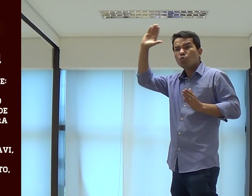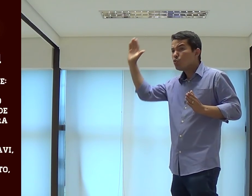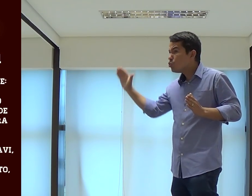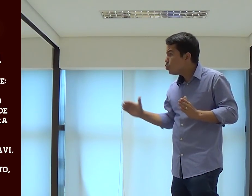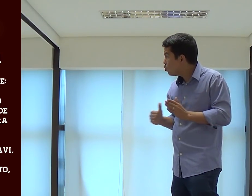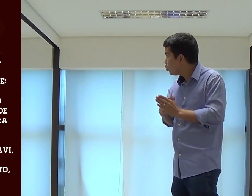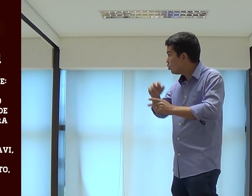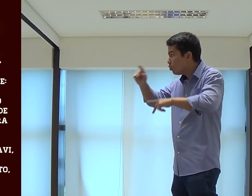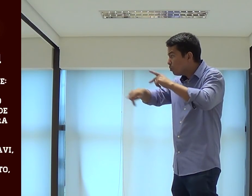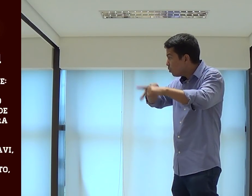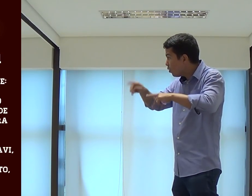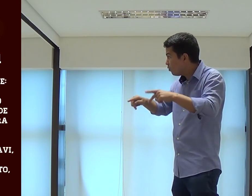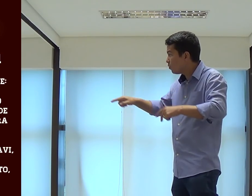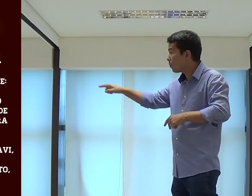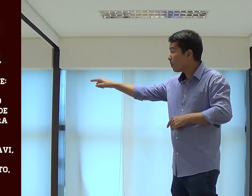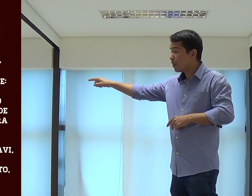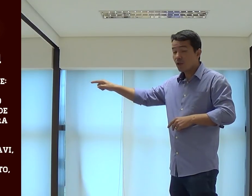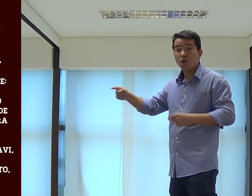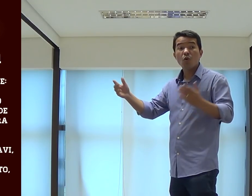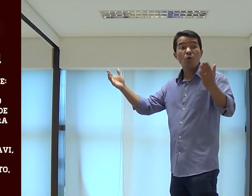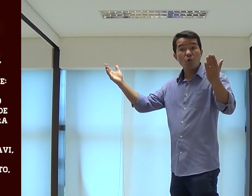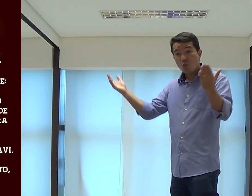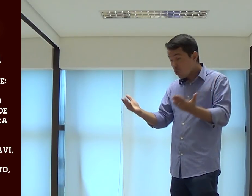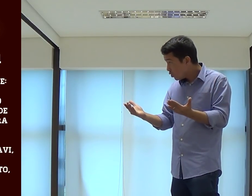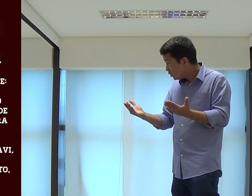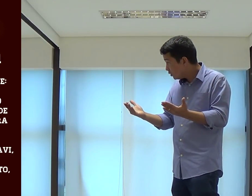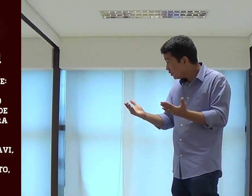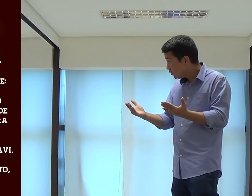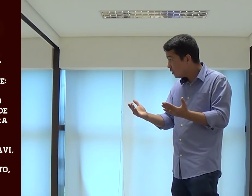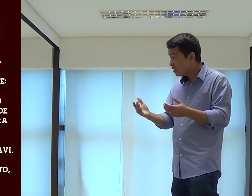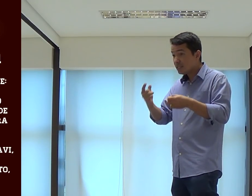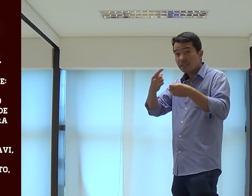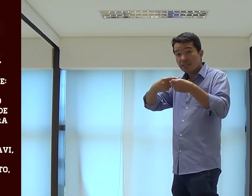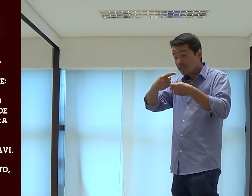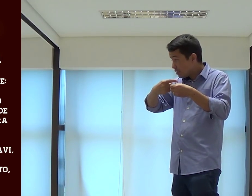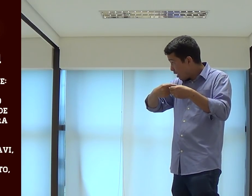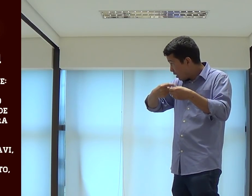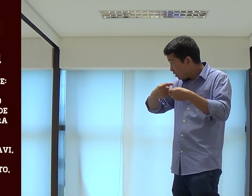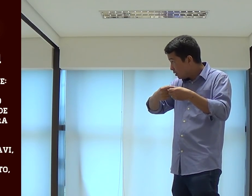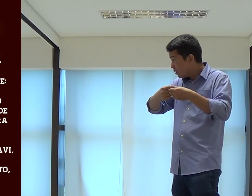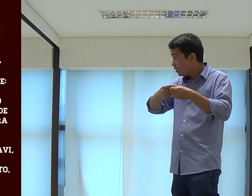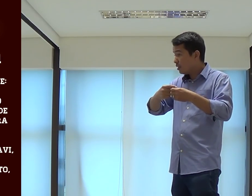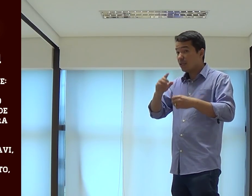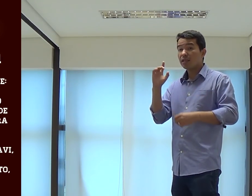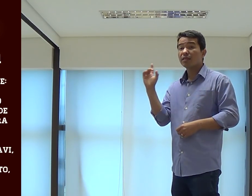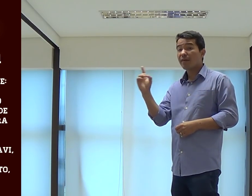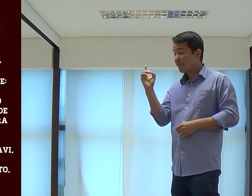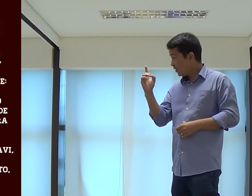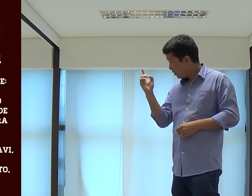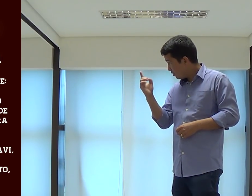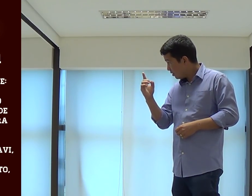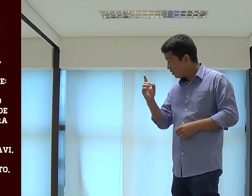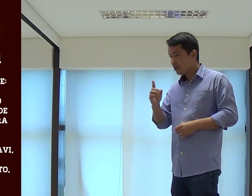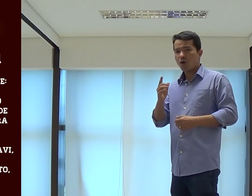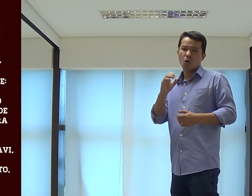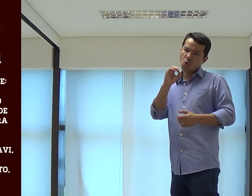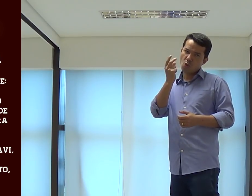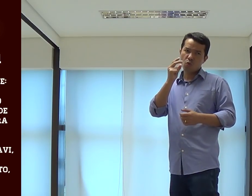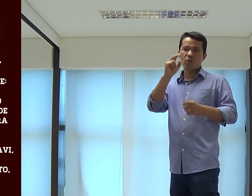para todo o povo. Hoje, na cidade de Davi, lhes